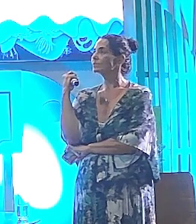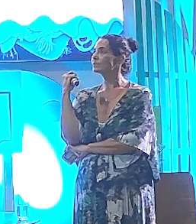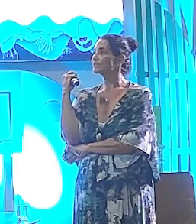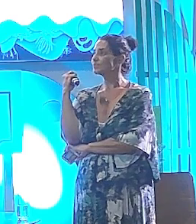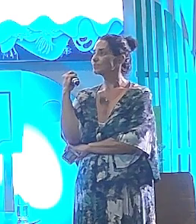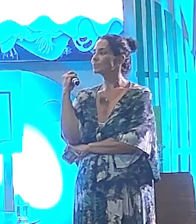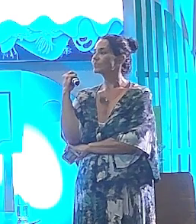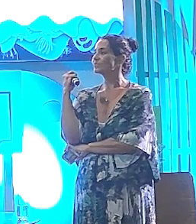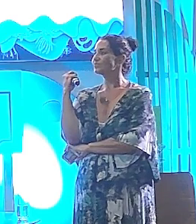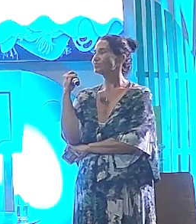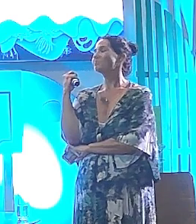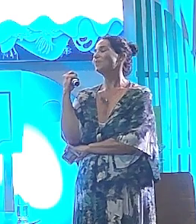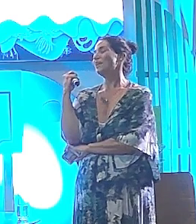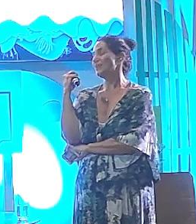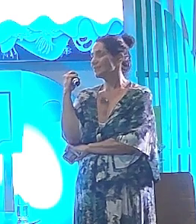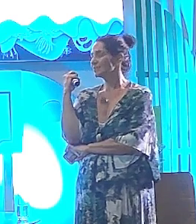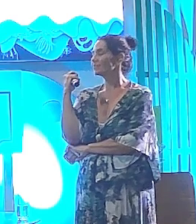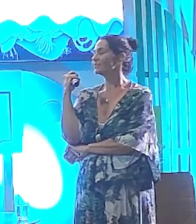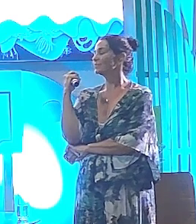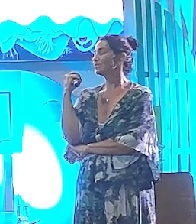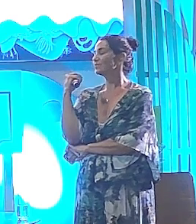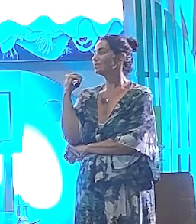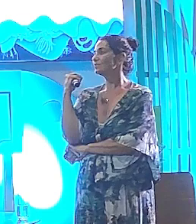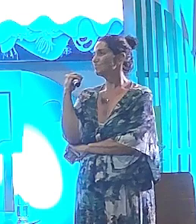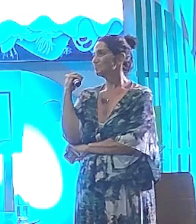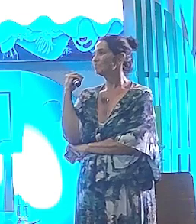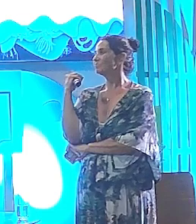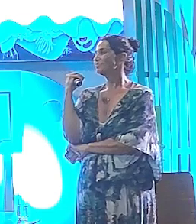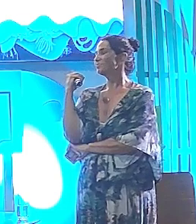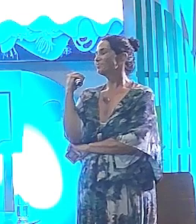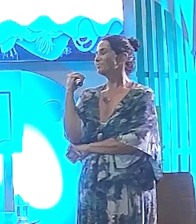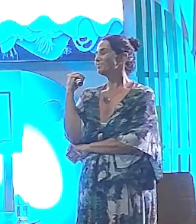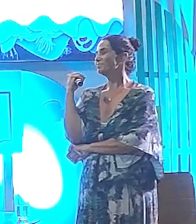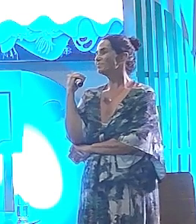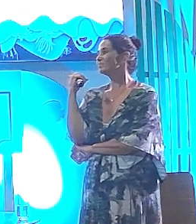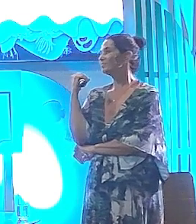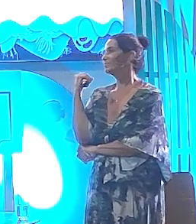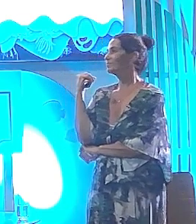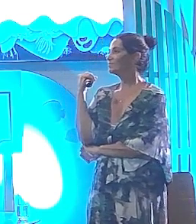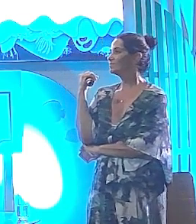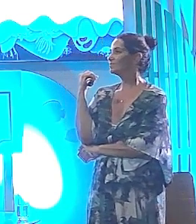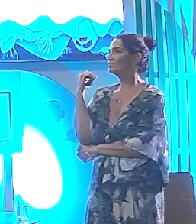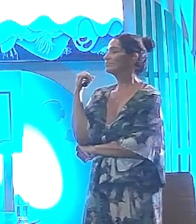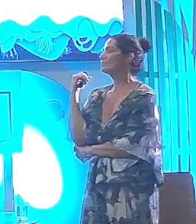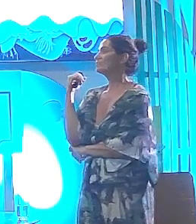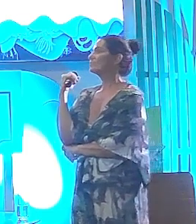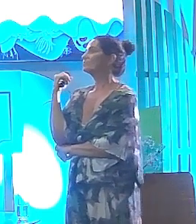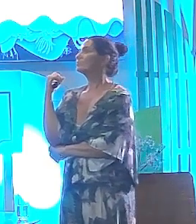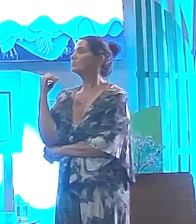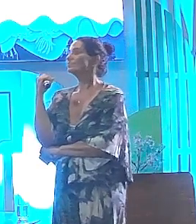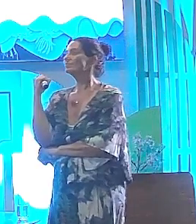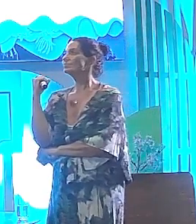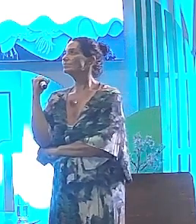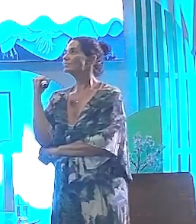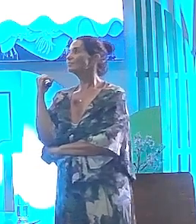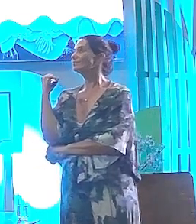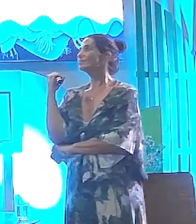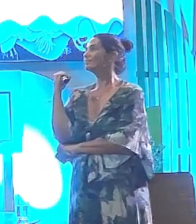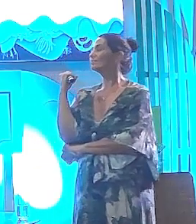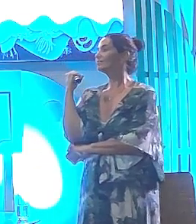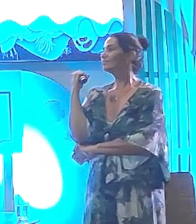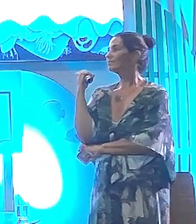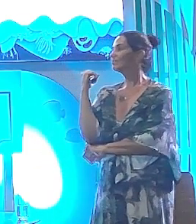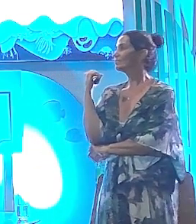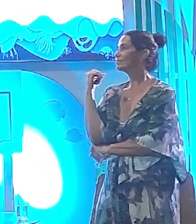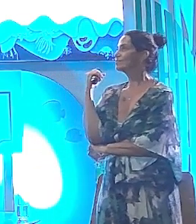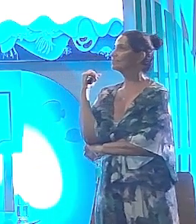muito felizes de receber a FIPF, né? A gente está de portas abertas sempre para recebê-los. E fica o convite para quem quiser vir visitar a gente. A gente